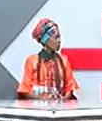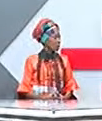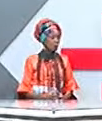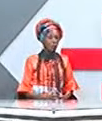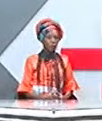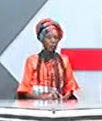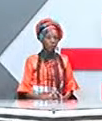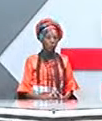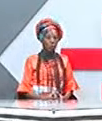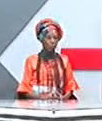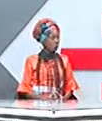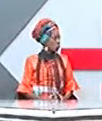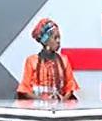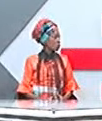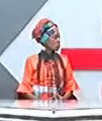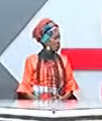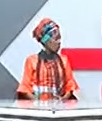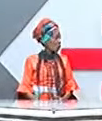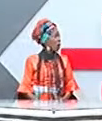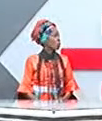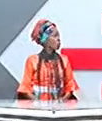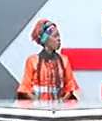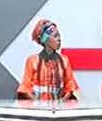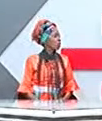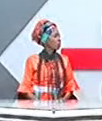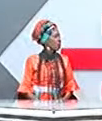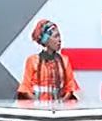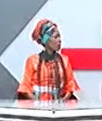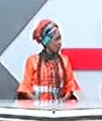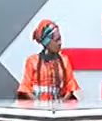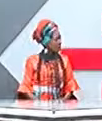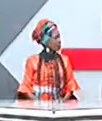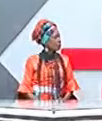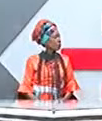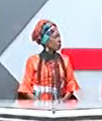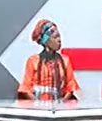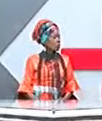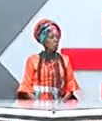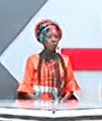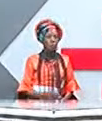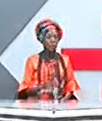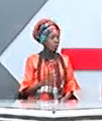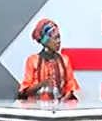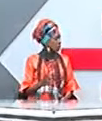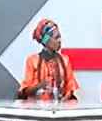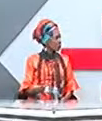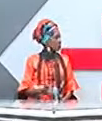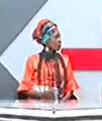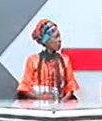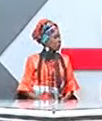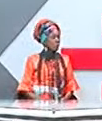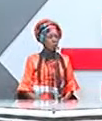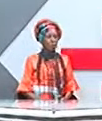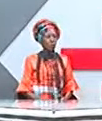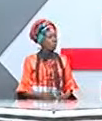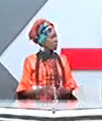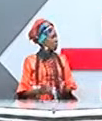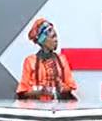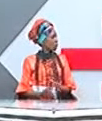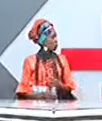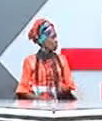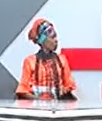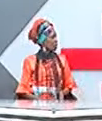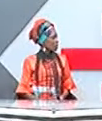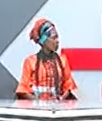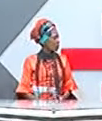gya demokuraasi owabazungu ndowooza tubiveeko atulemye agaanye tumbeere n'ekyaffe oba tukiyita